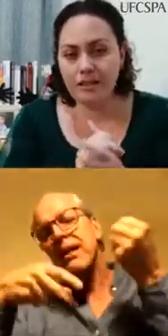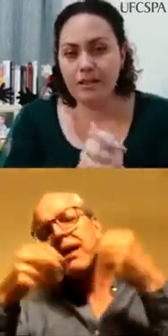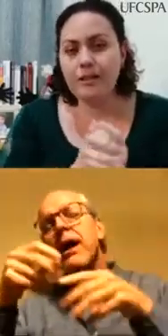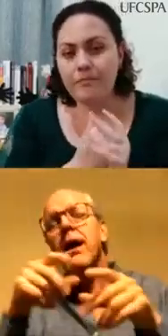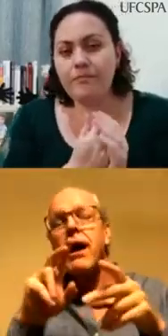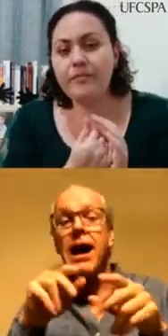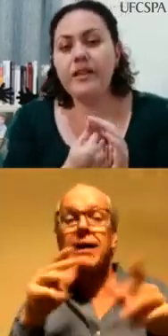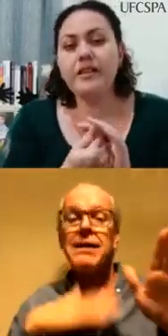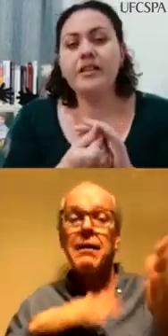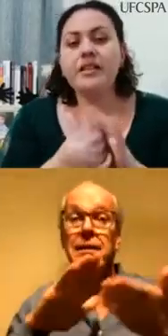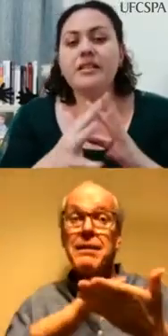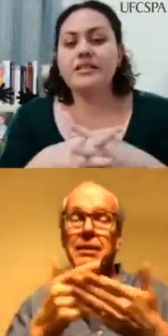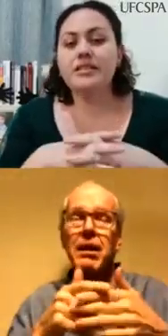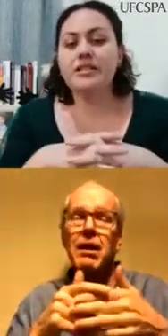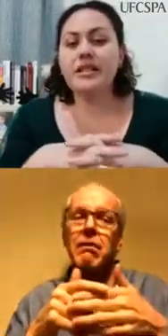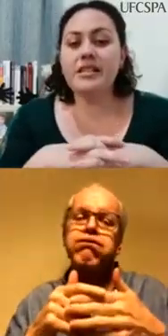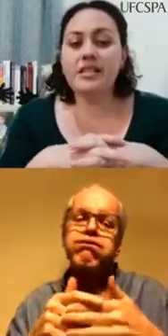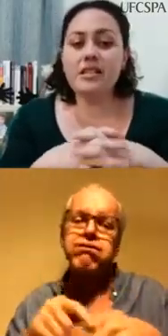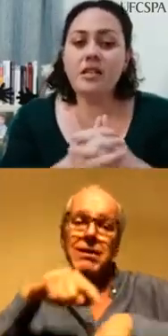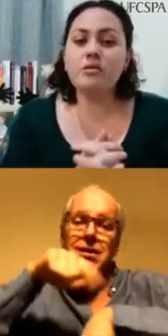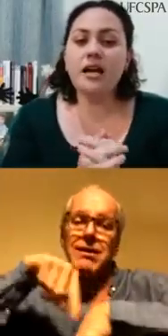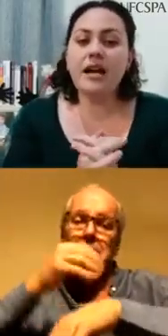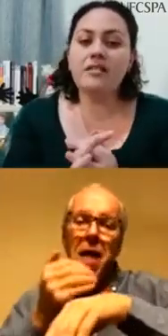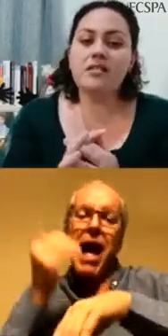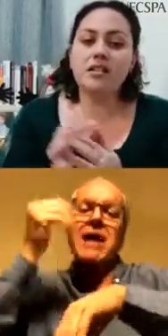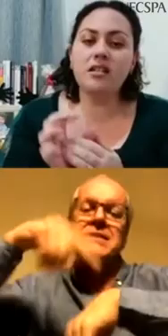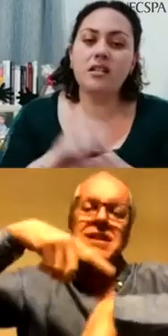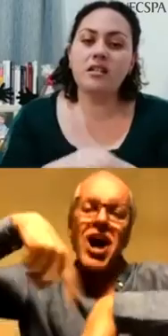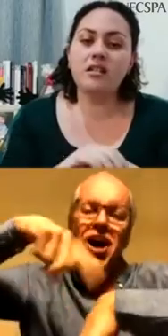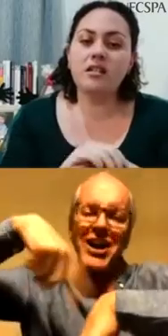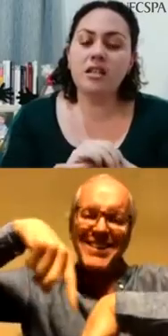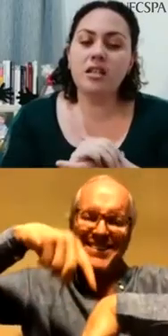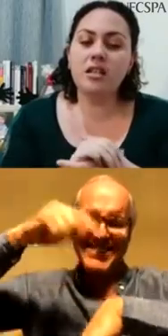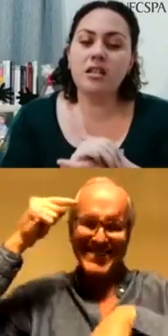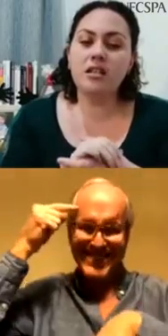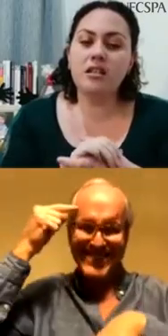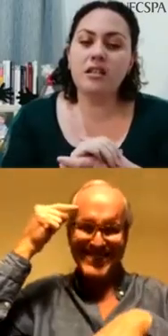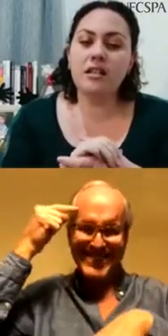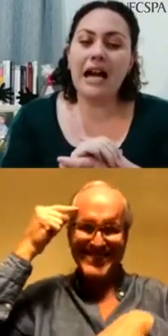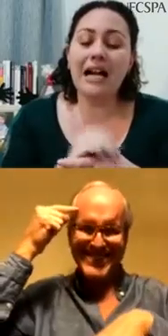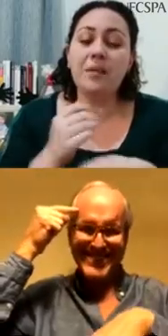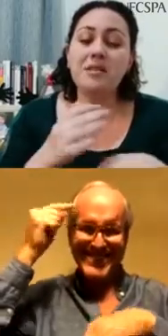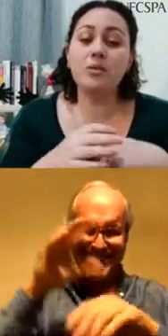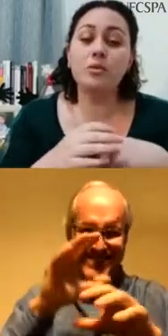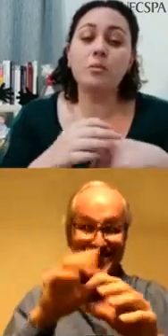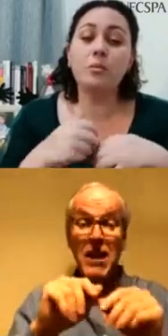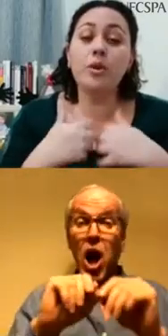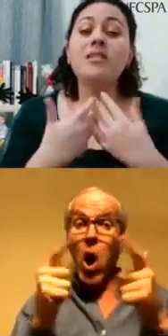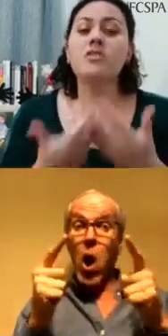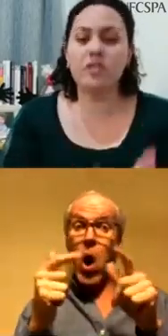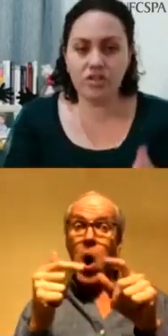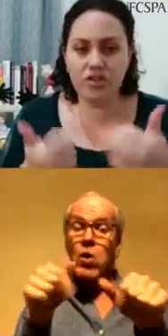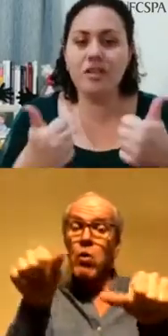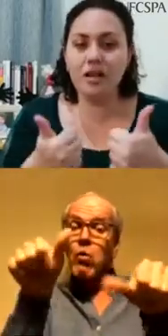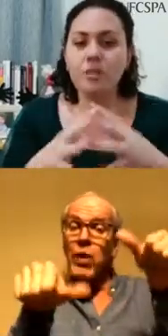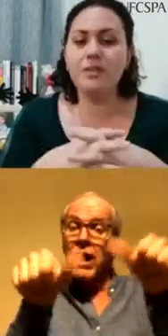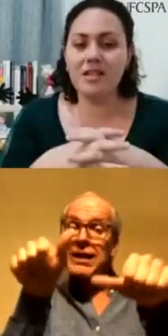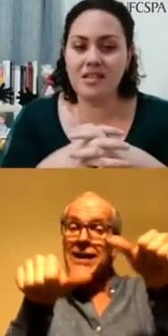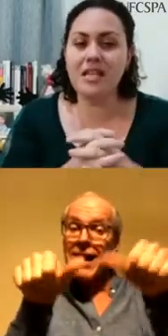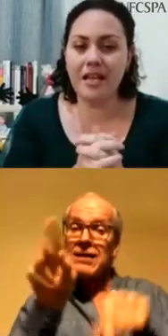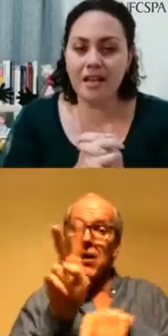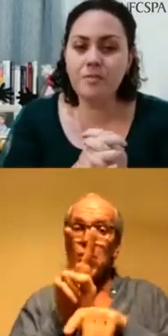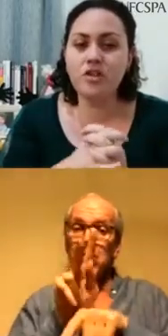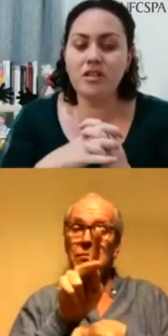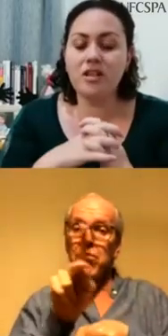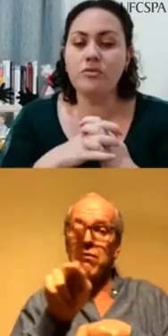Libras, né? Existem lugares em que acaba sendo muitas horas de trabalho para